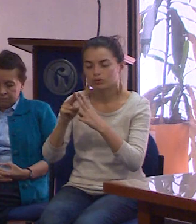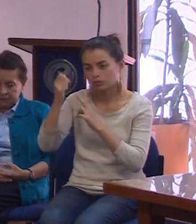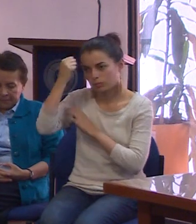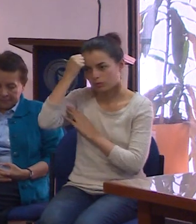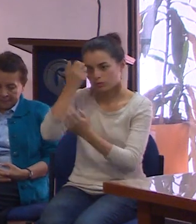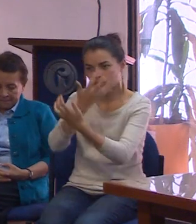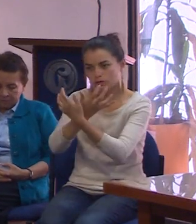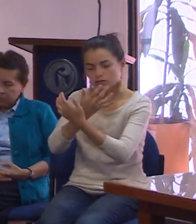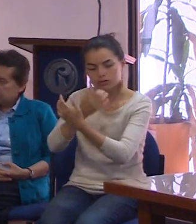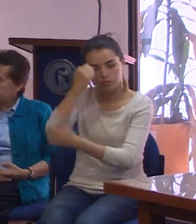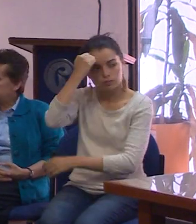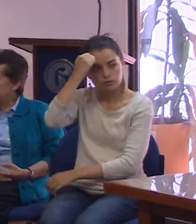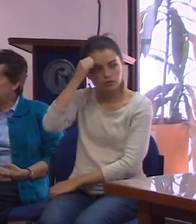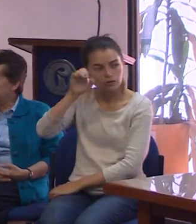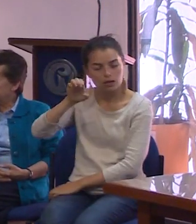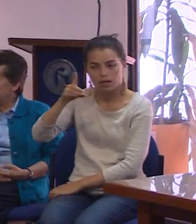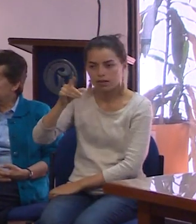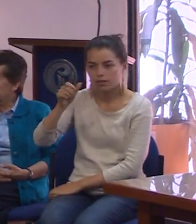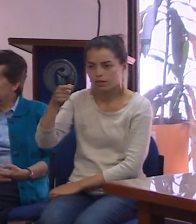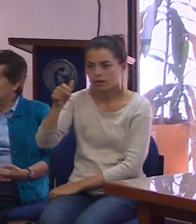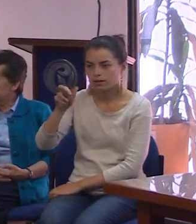el profesor Edgar Balbuena.